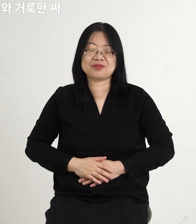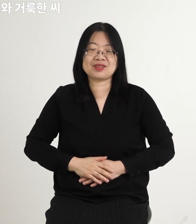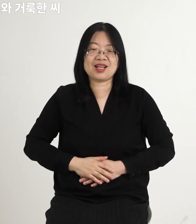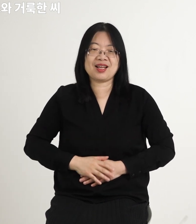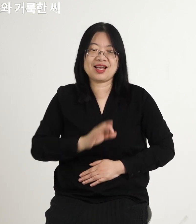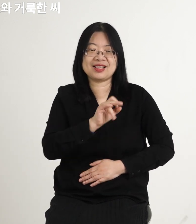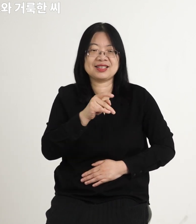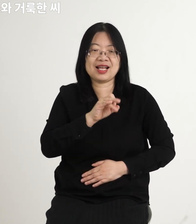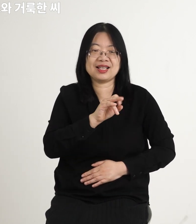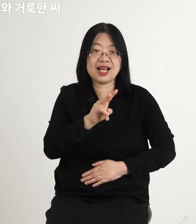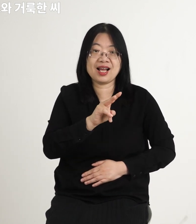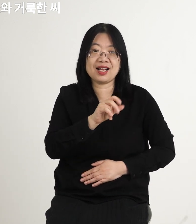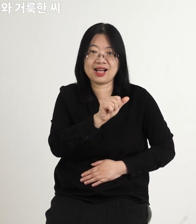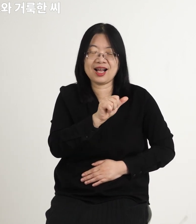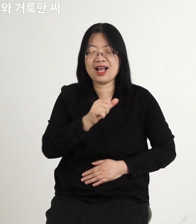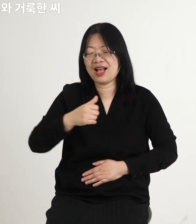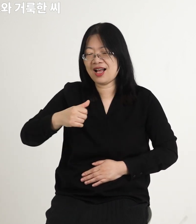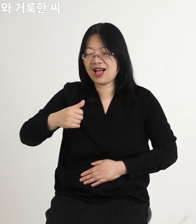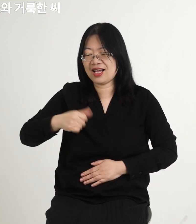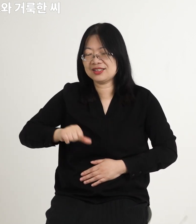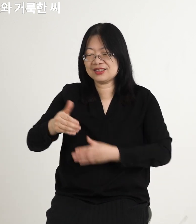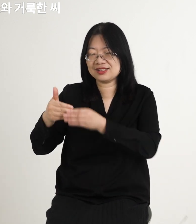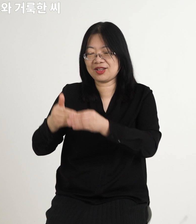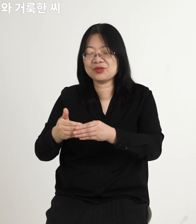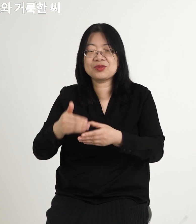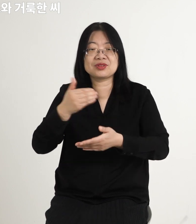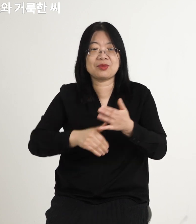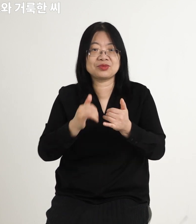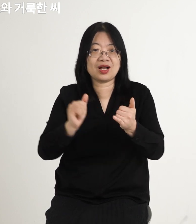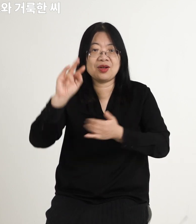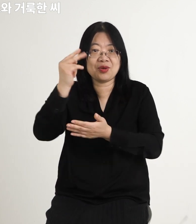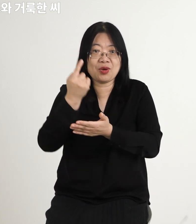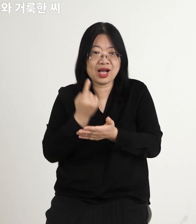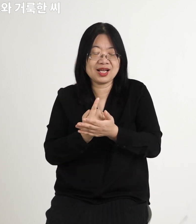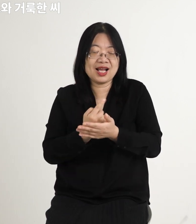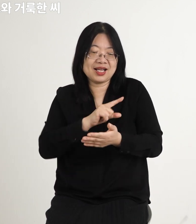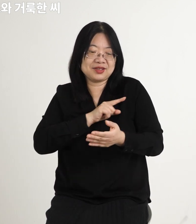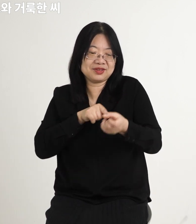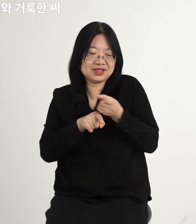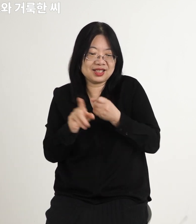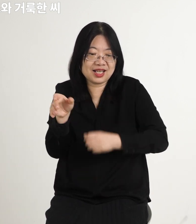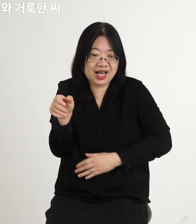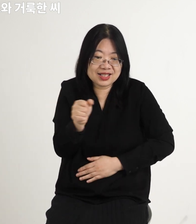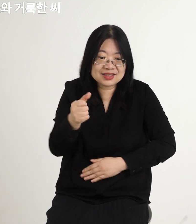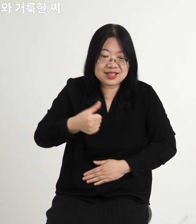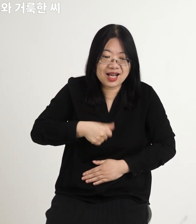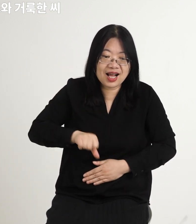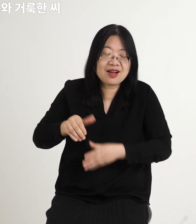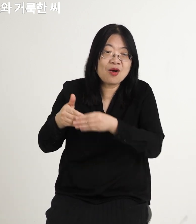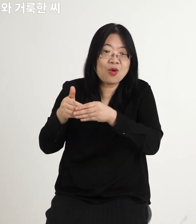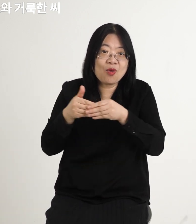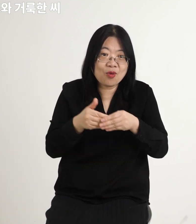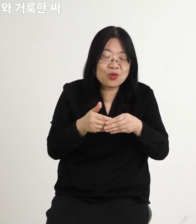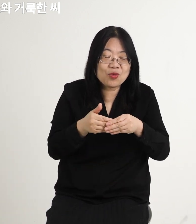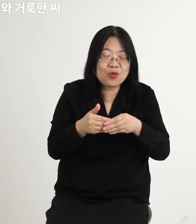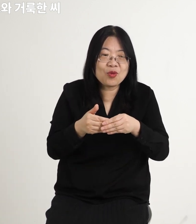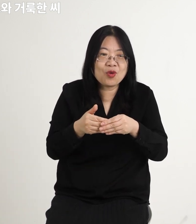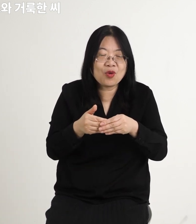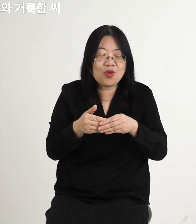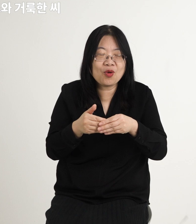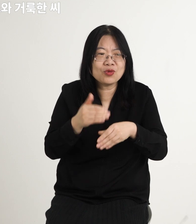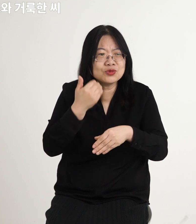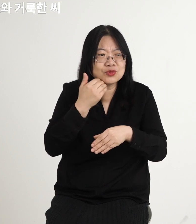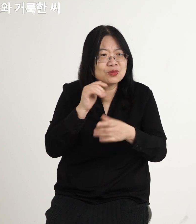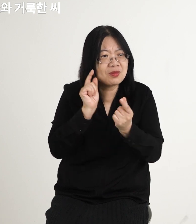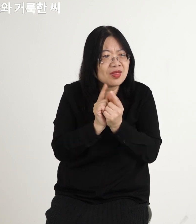아들을 데리고 남은 자가 돌아올 것이라는 이름 뜻을 가진 아들을 데리고 누굴 만나러